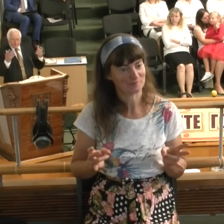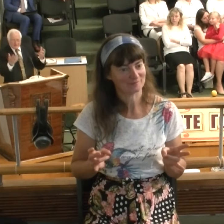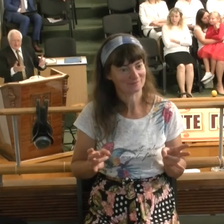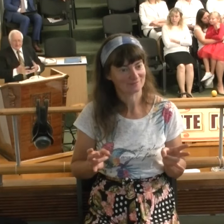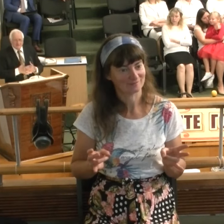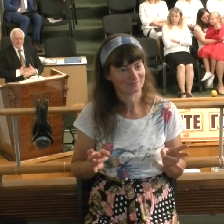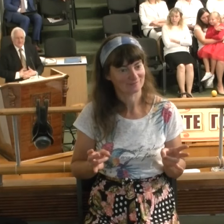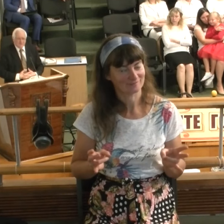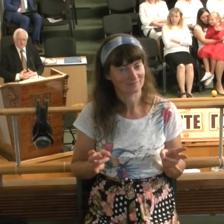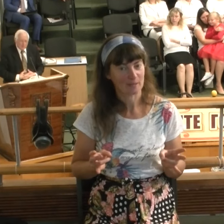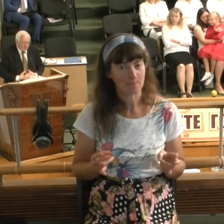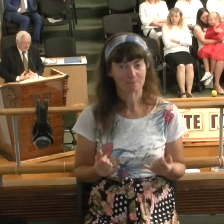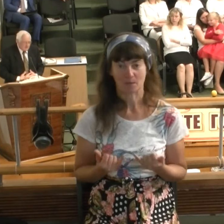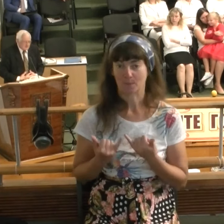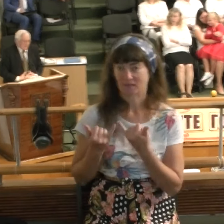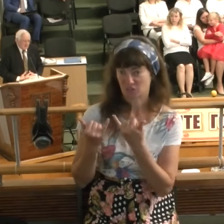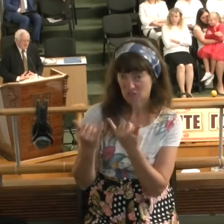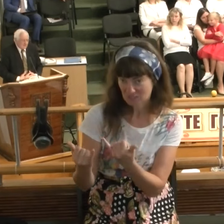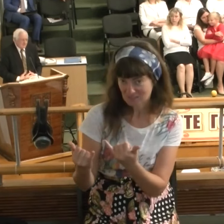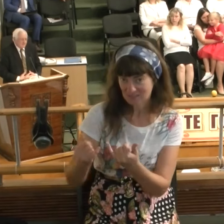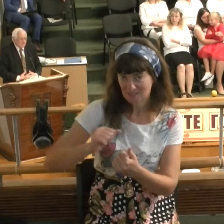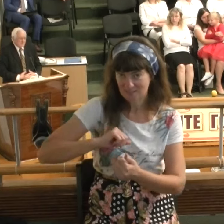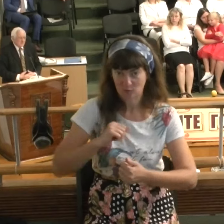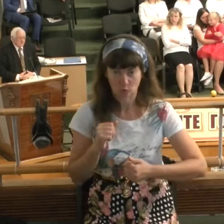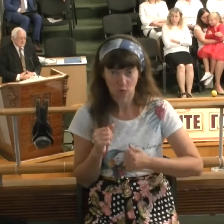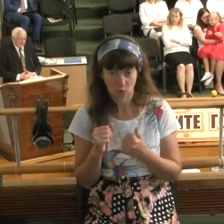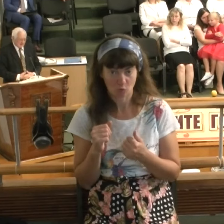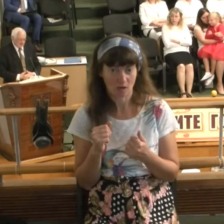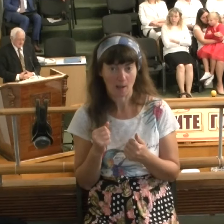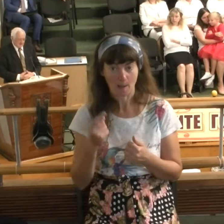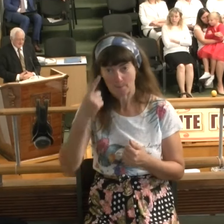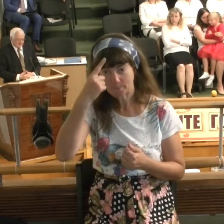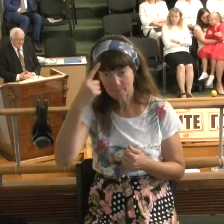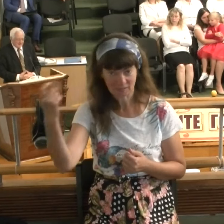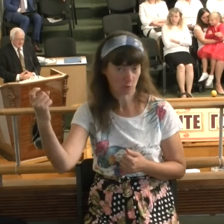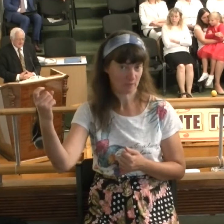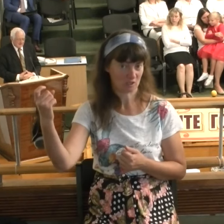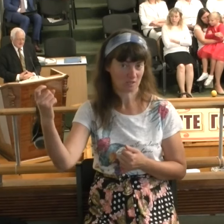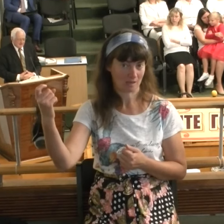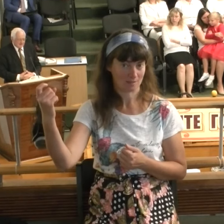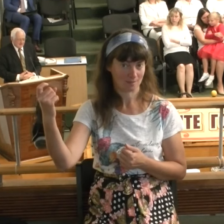В почтительности друг друга что? Предупреждайте.